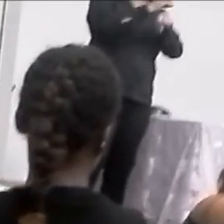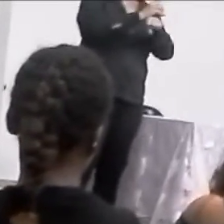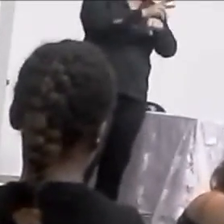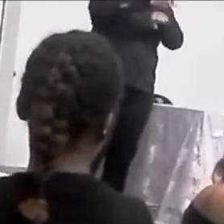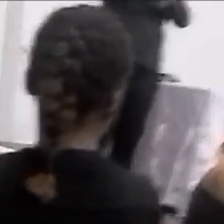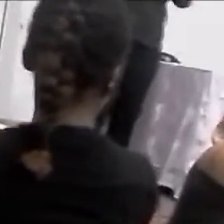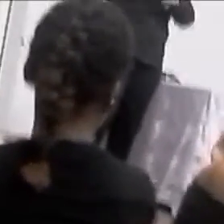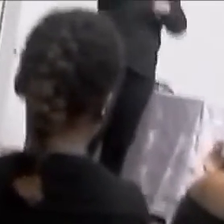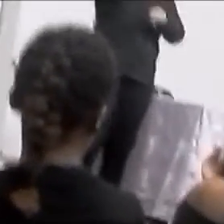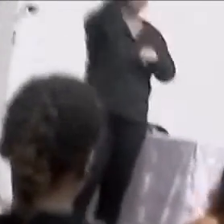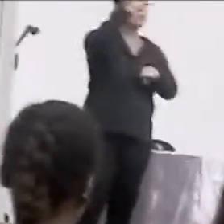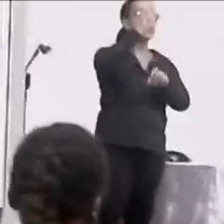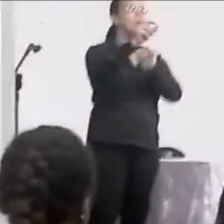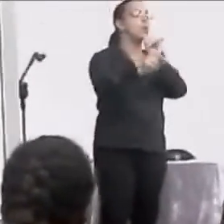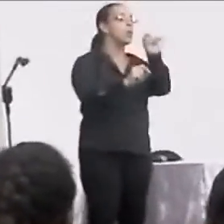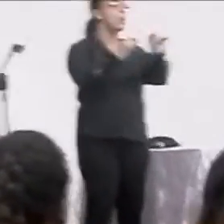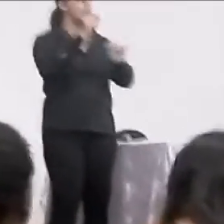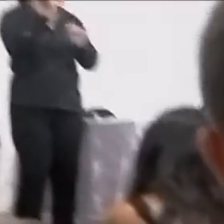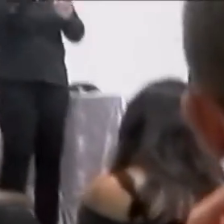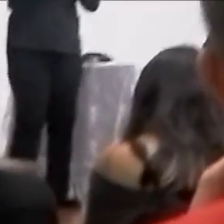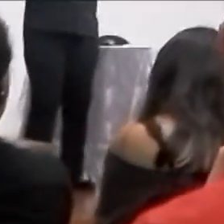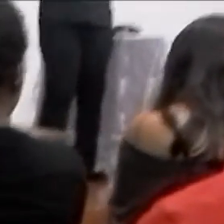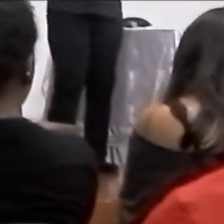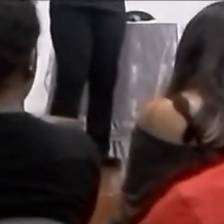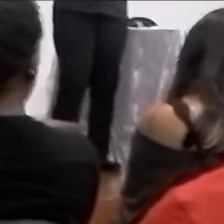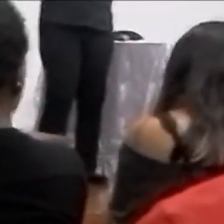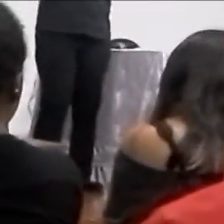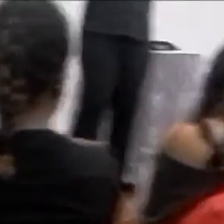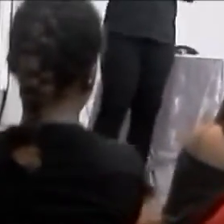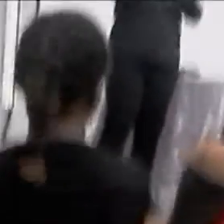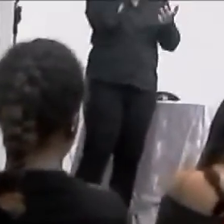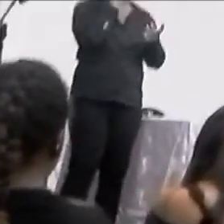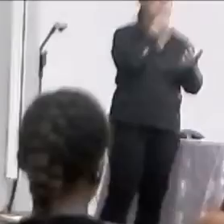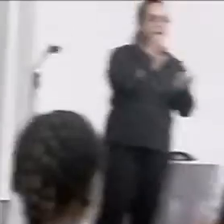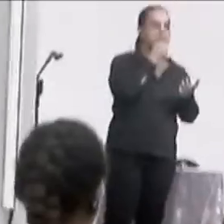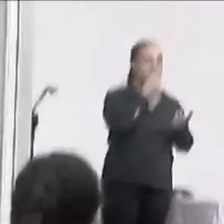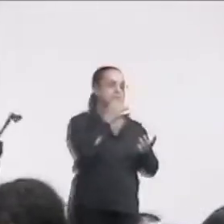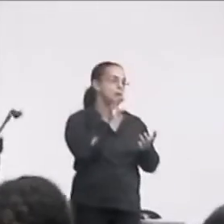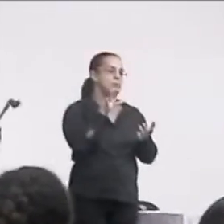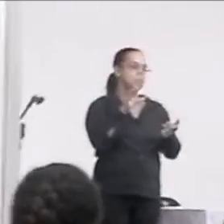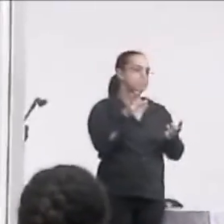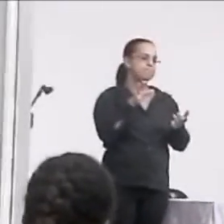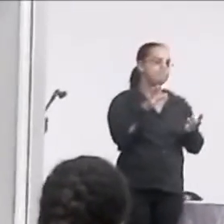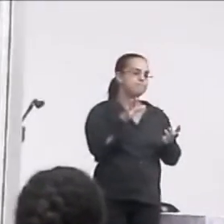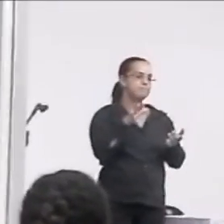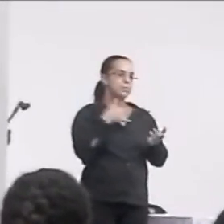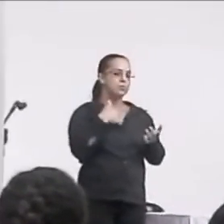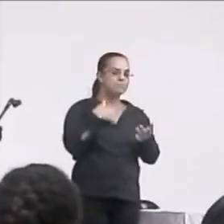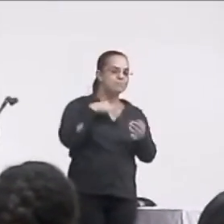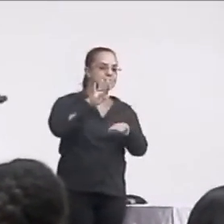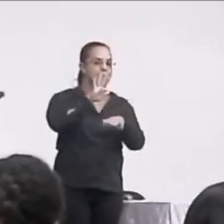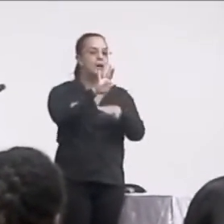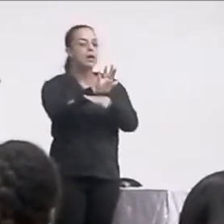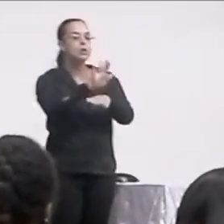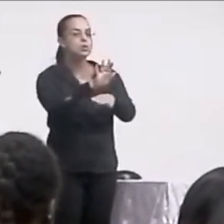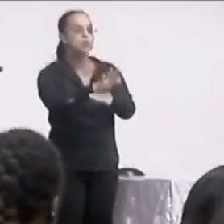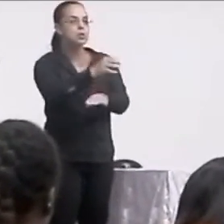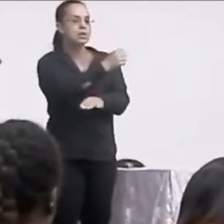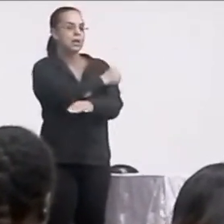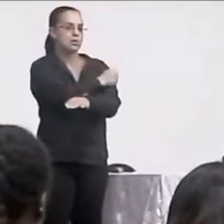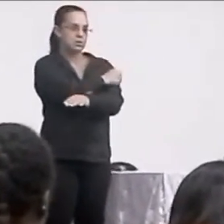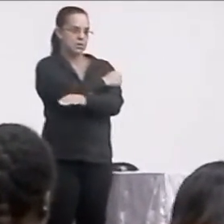os protegeria junto recentemente. Eu acho que o professor típico das ciências